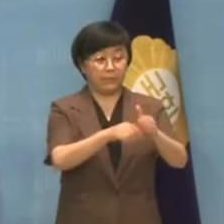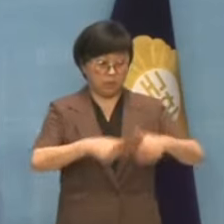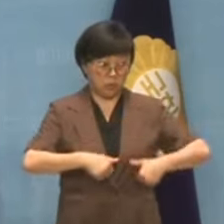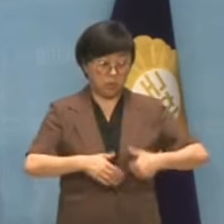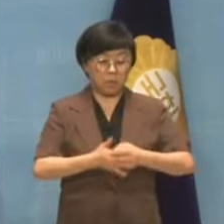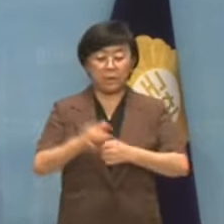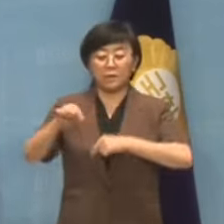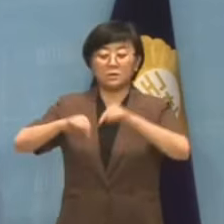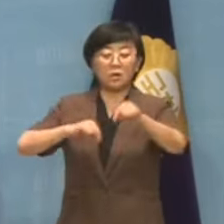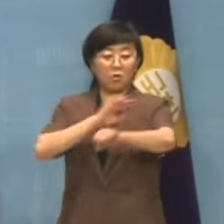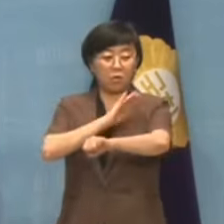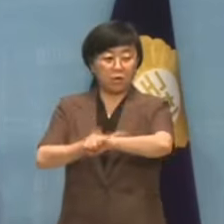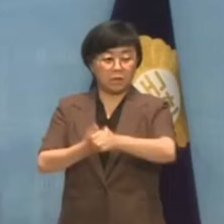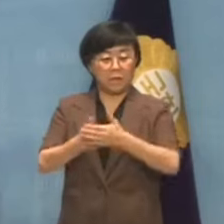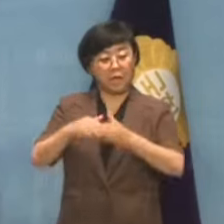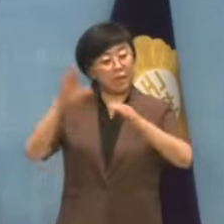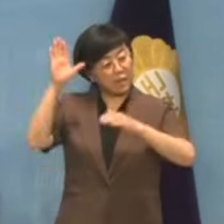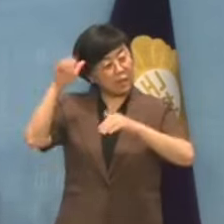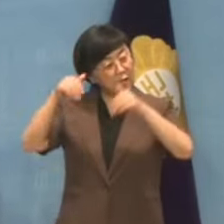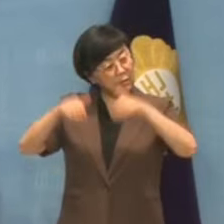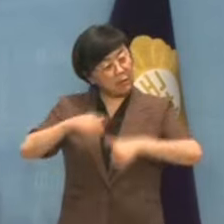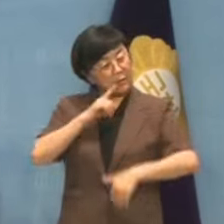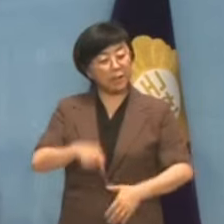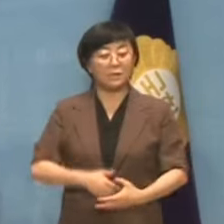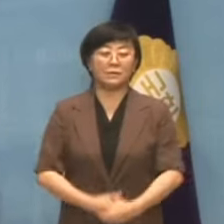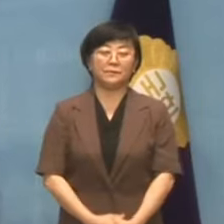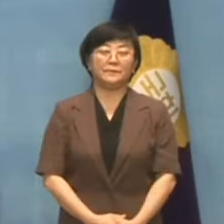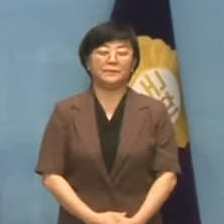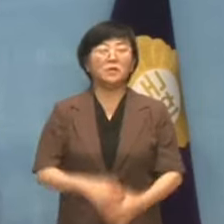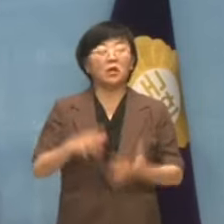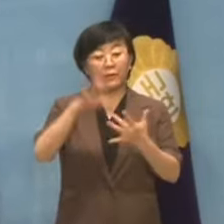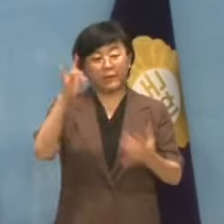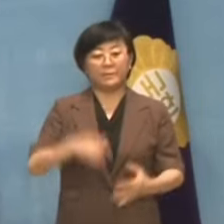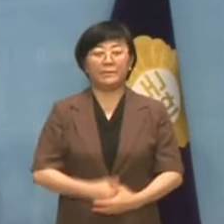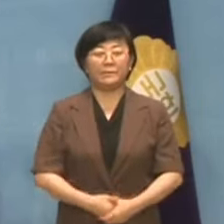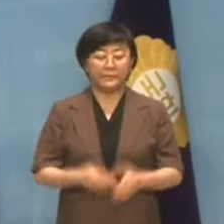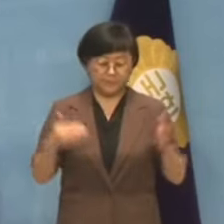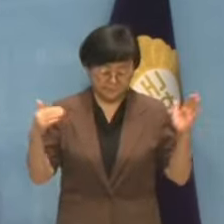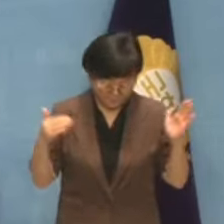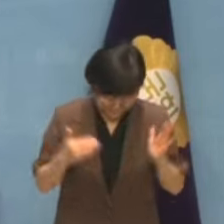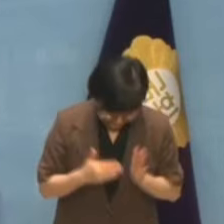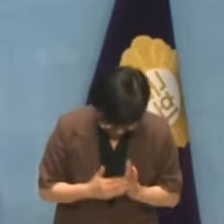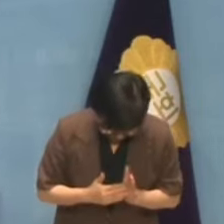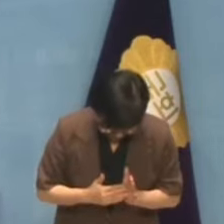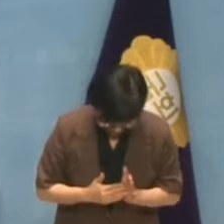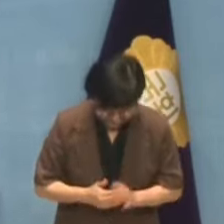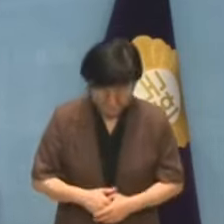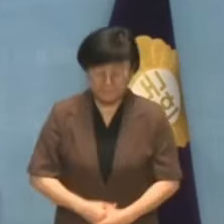정권의 충견이 될 것인지 선택하길 바랍니다. 이상입니다.